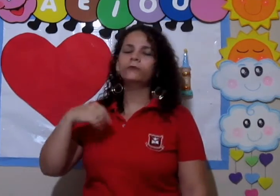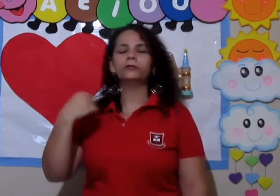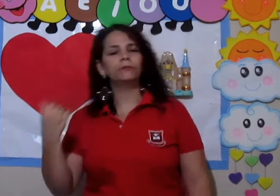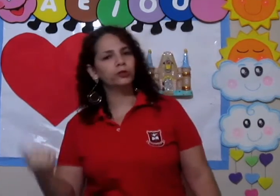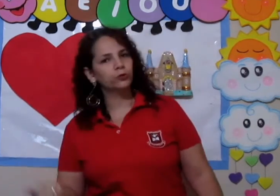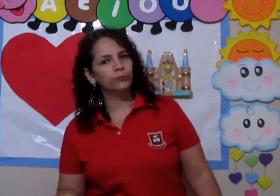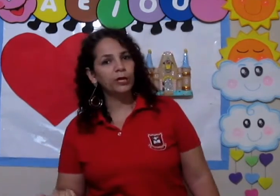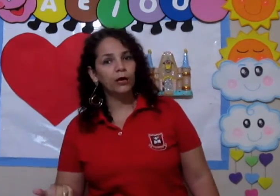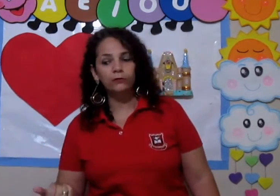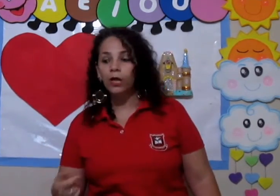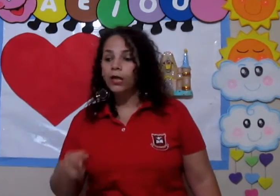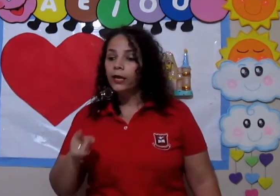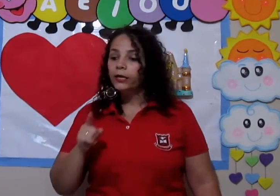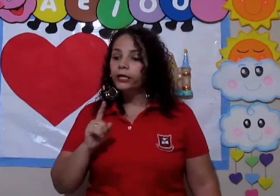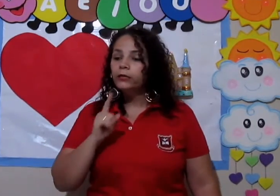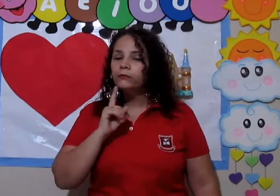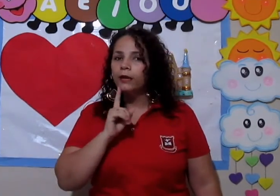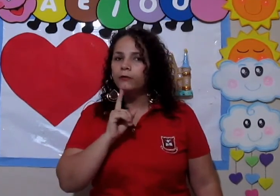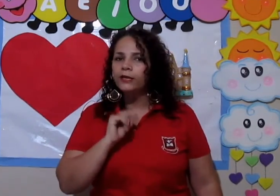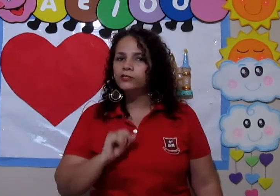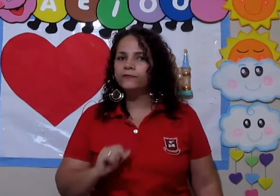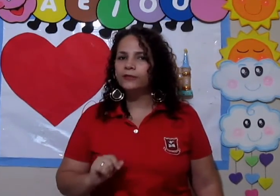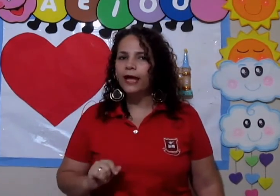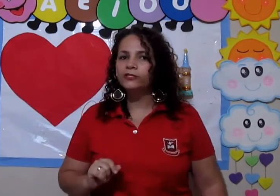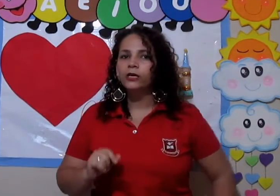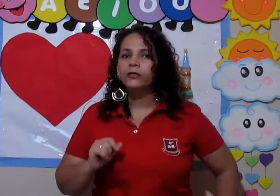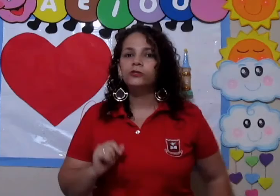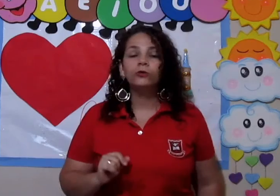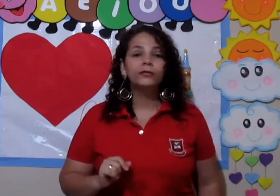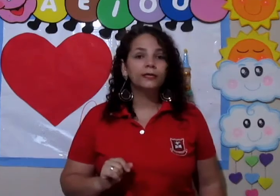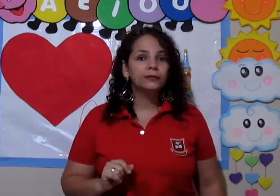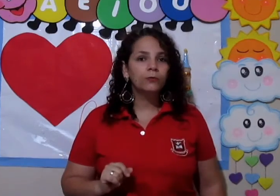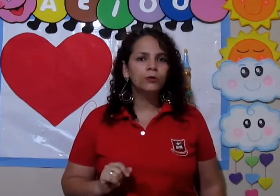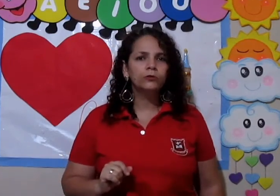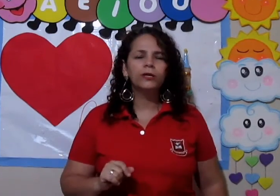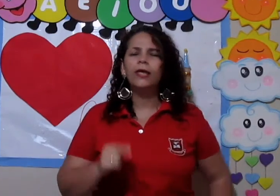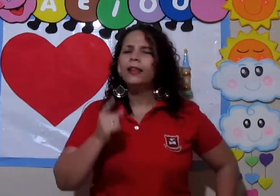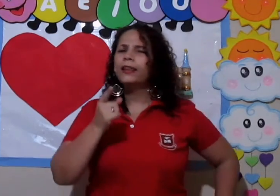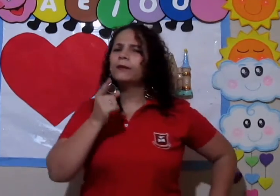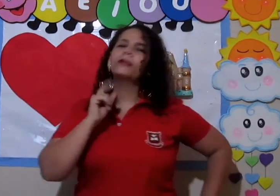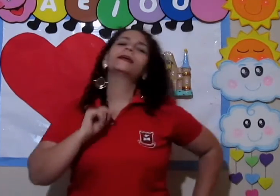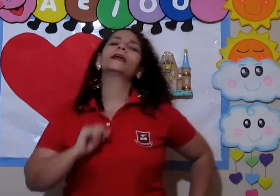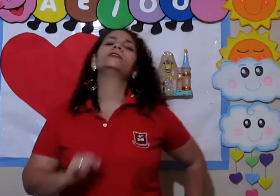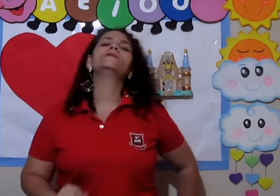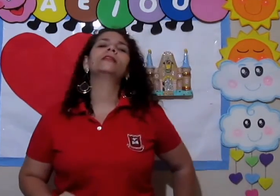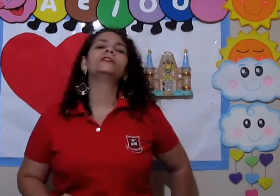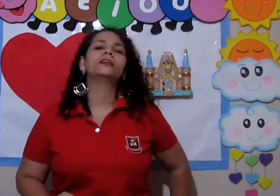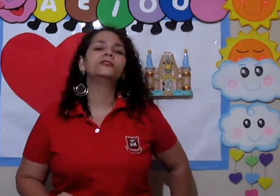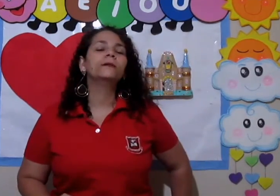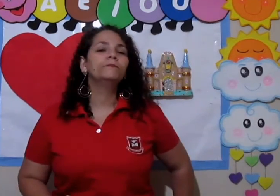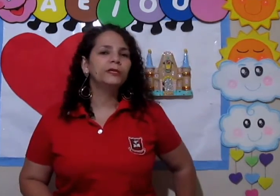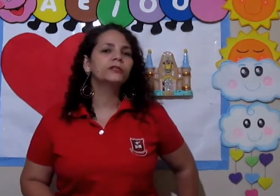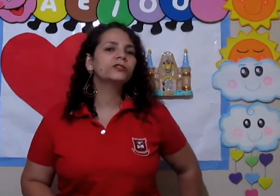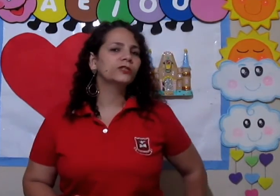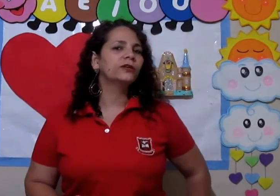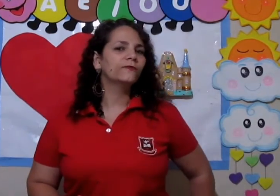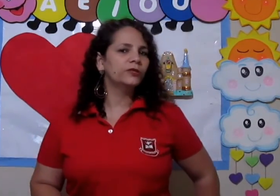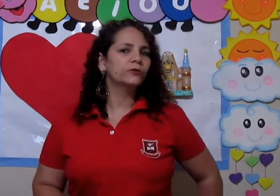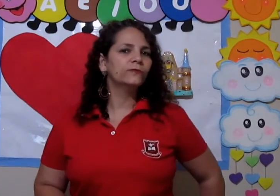e depois copiando. E tem uma atividade de coordenação motora. Lembra daquela atividade das tampinhas que a tia fez com